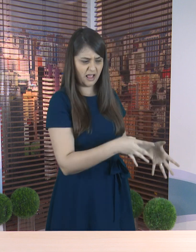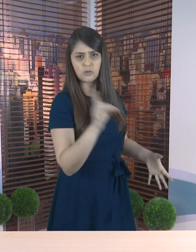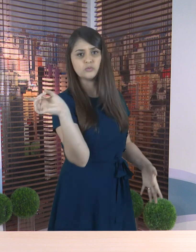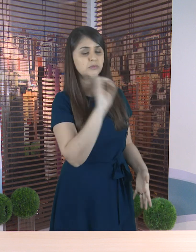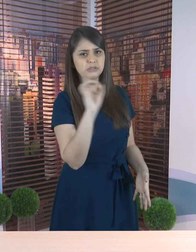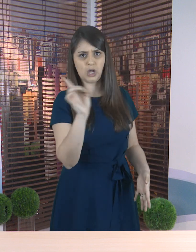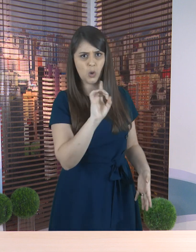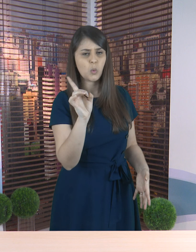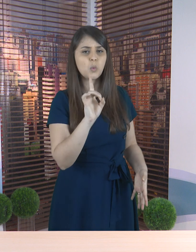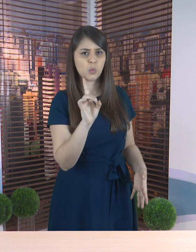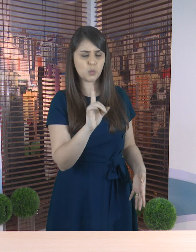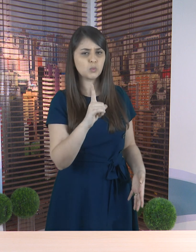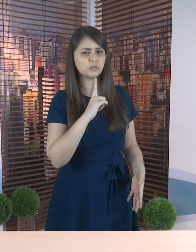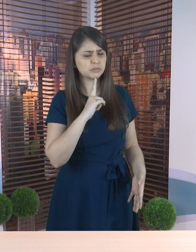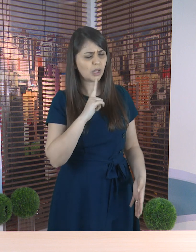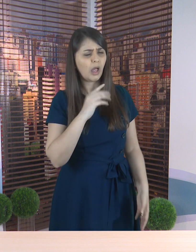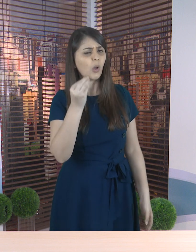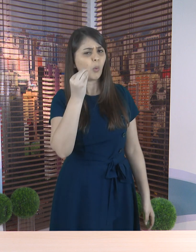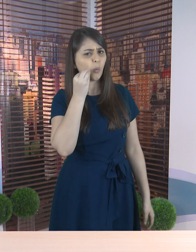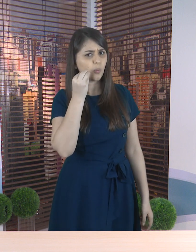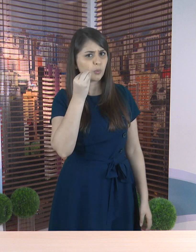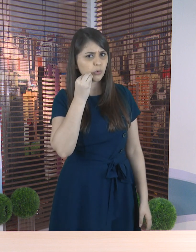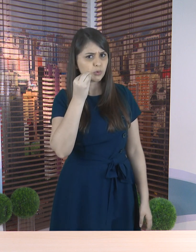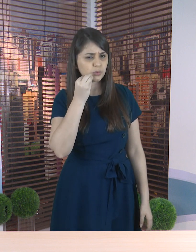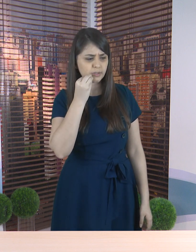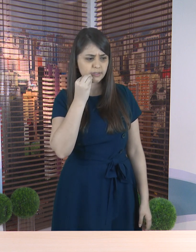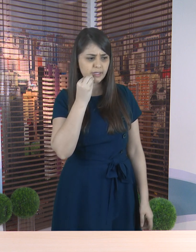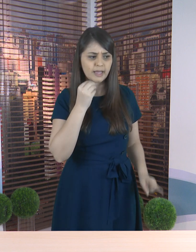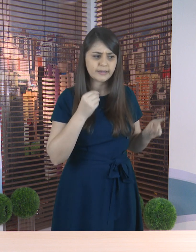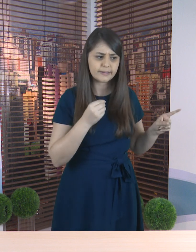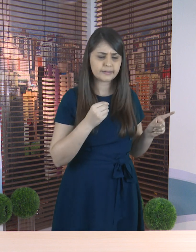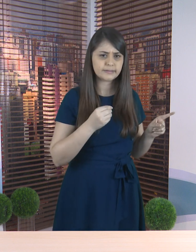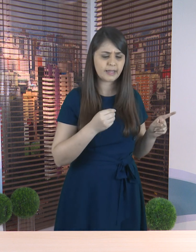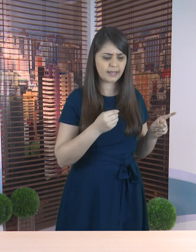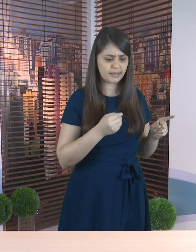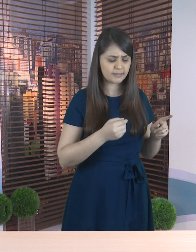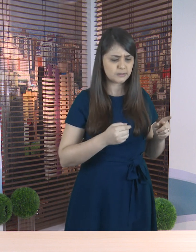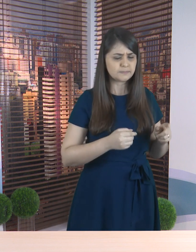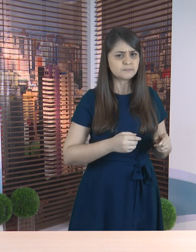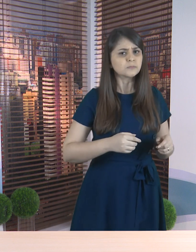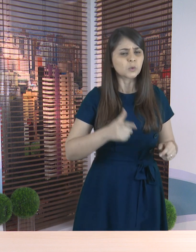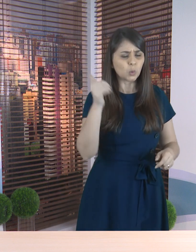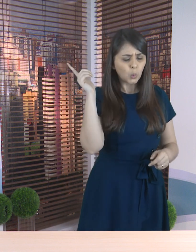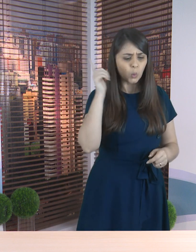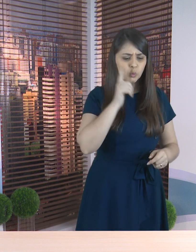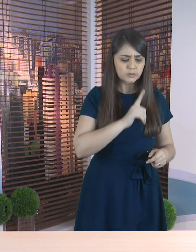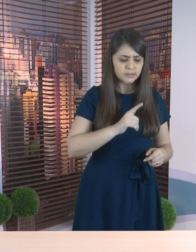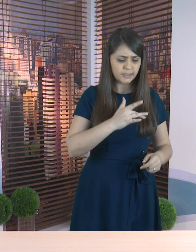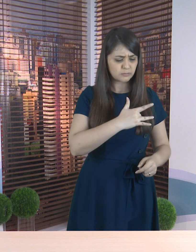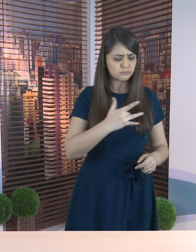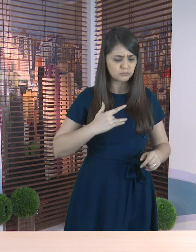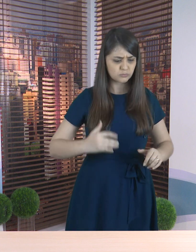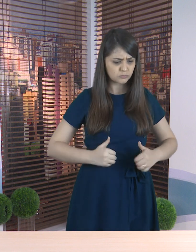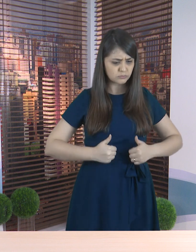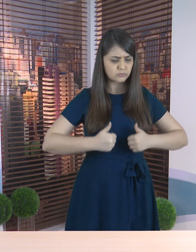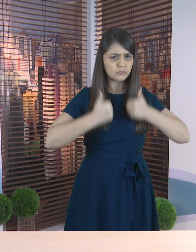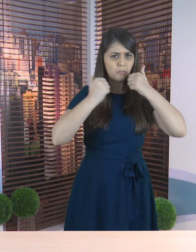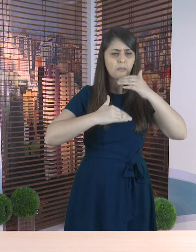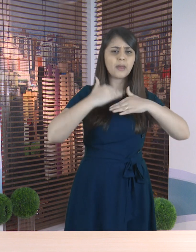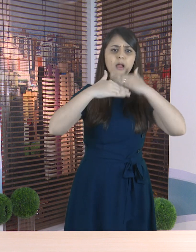que Zofar está certo de que algum pecado cometido por Jó é a raiz da sua condição e que o sofrimento de Jó resulta